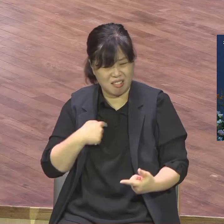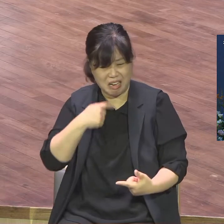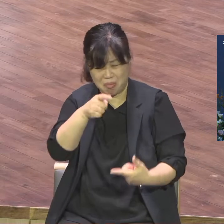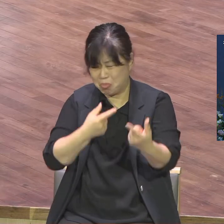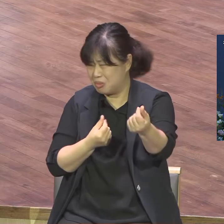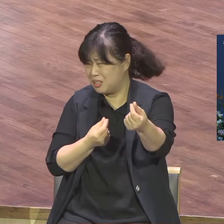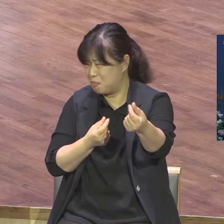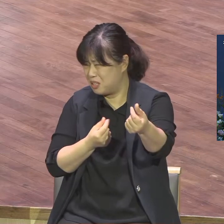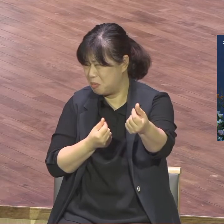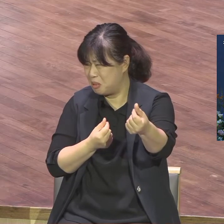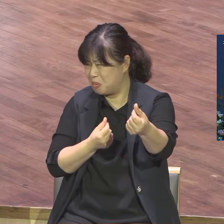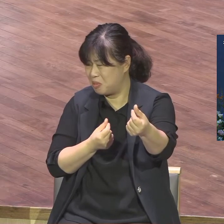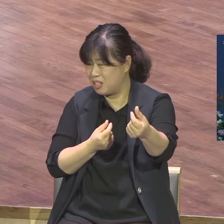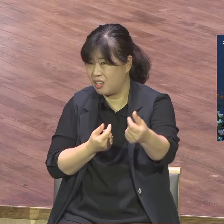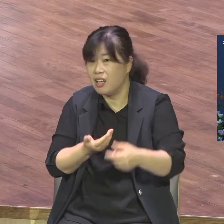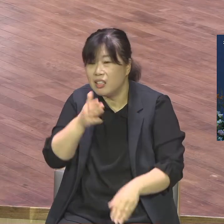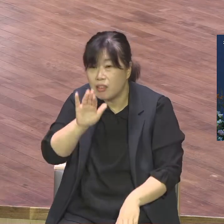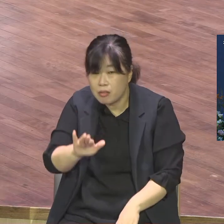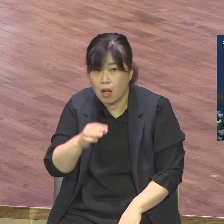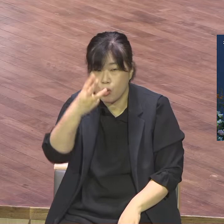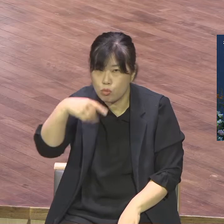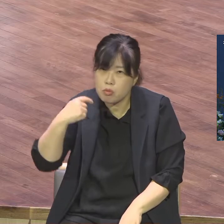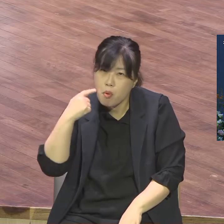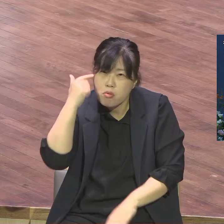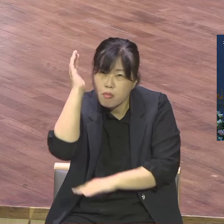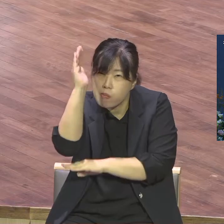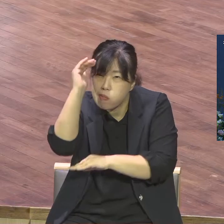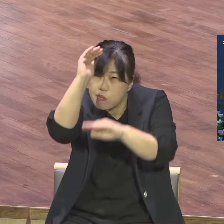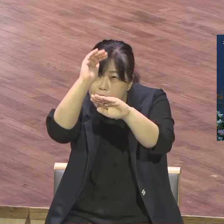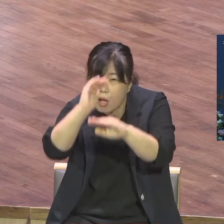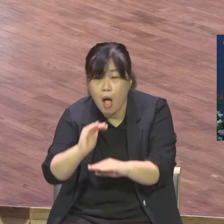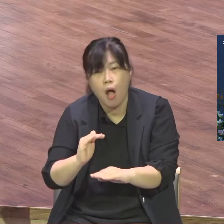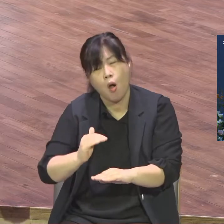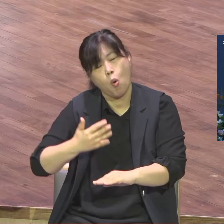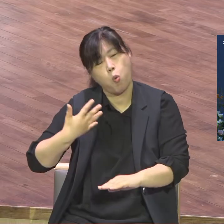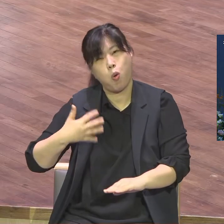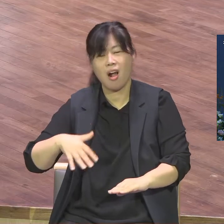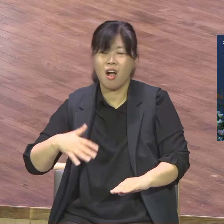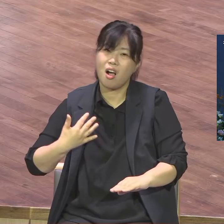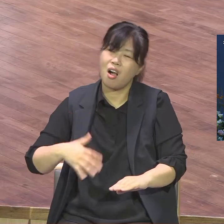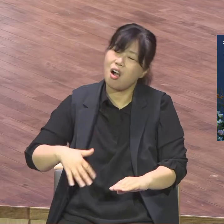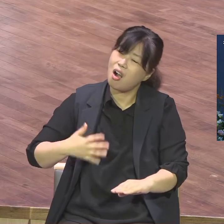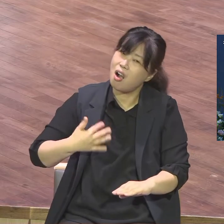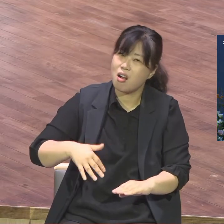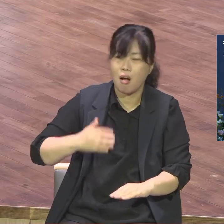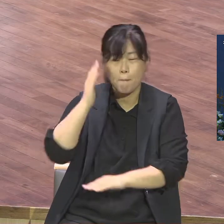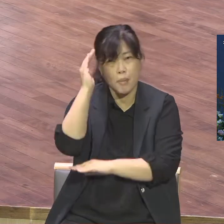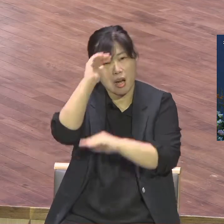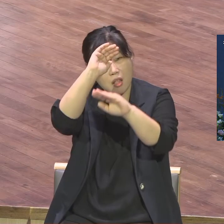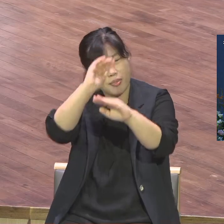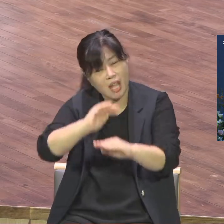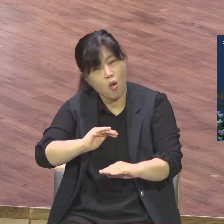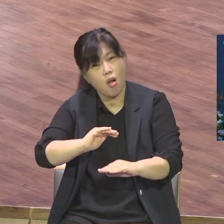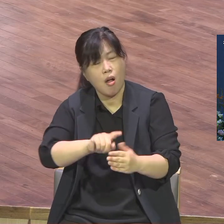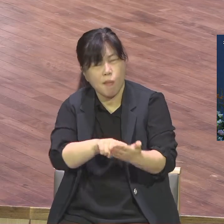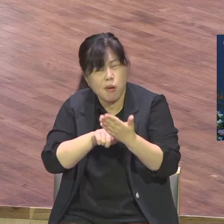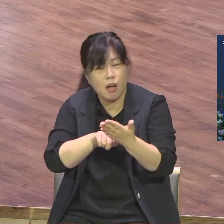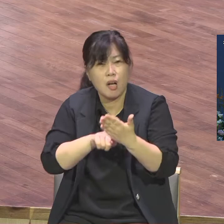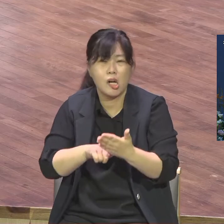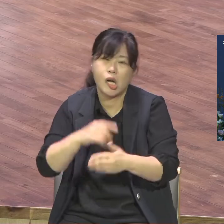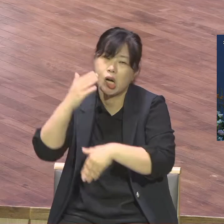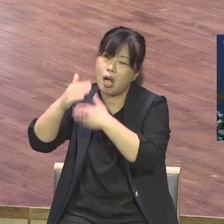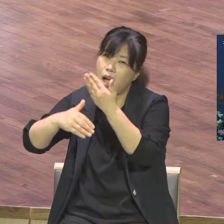주시구나. 어떻게 보좌의 축복을, 시공간 초월을, 이삼들의 빛을, 이런 것을, 이 지금